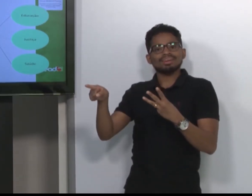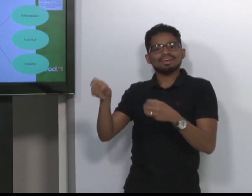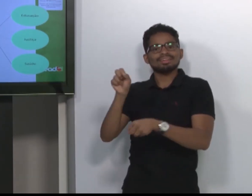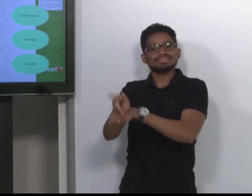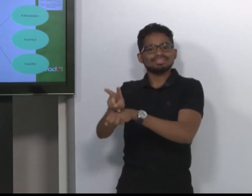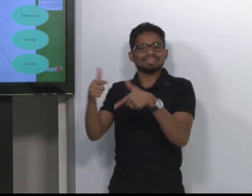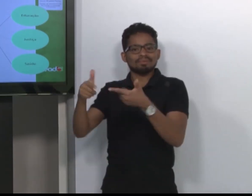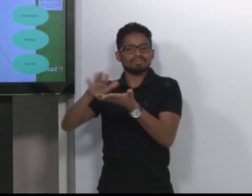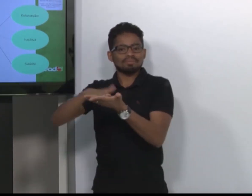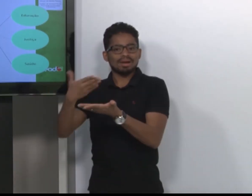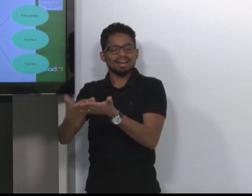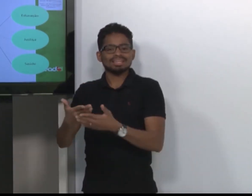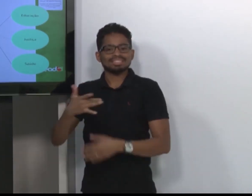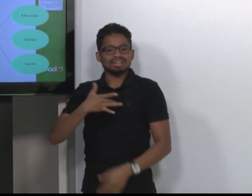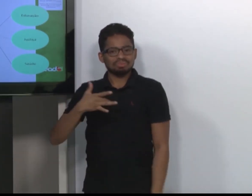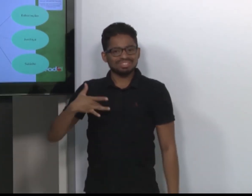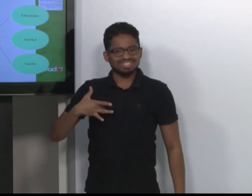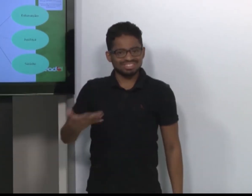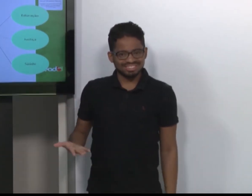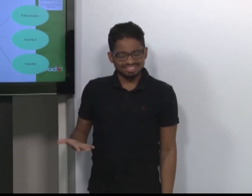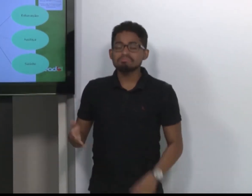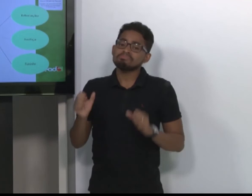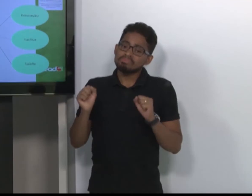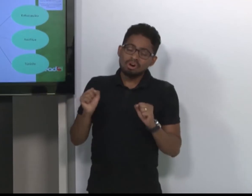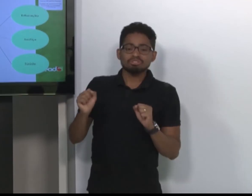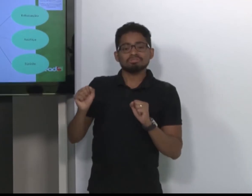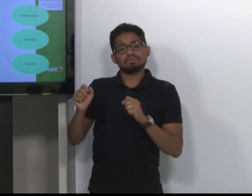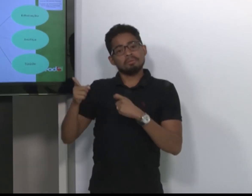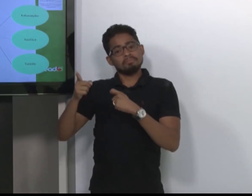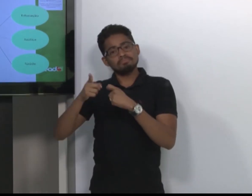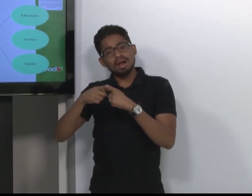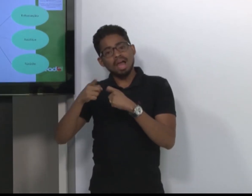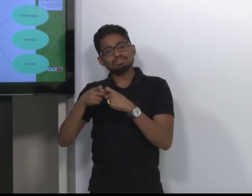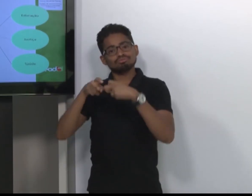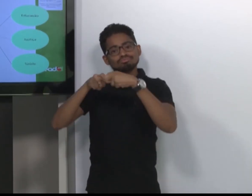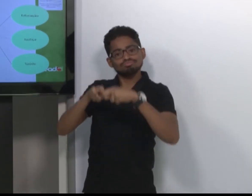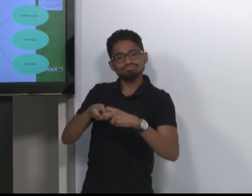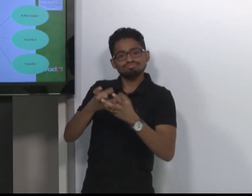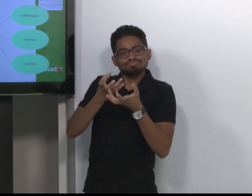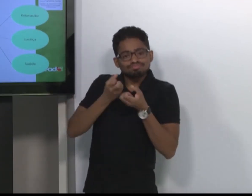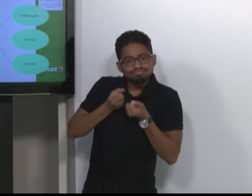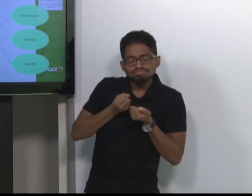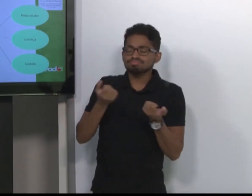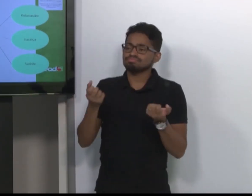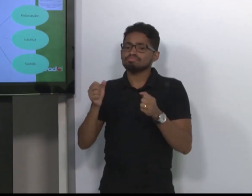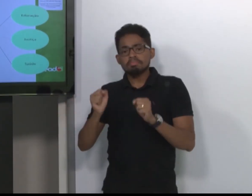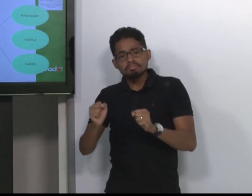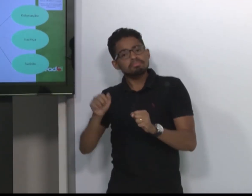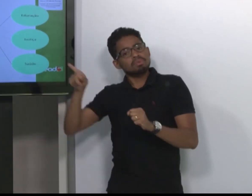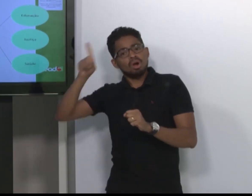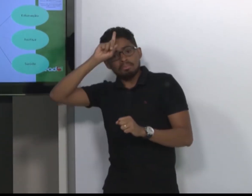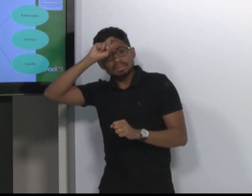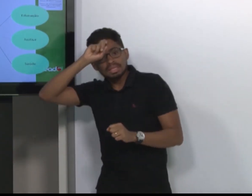A assistência médica, hospitais, atendimento de urgência. Então, temos esses 3